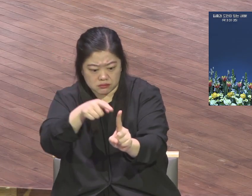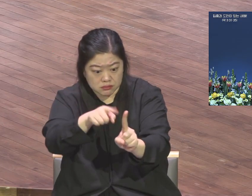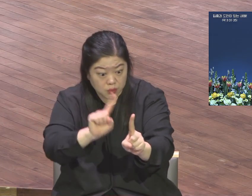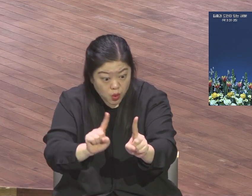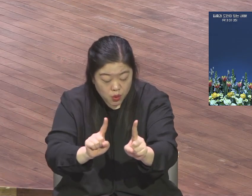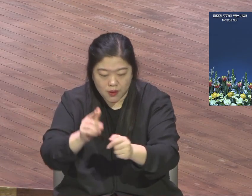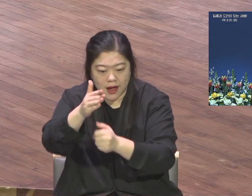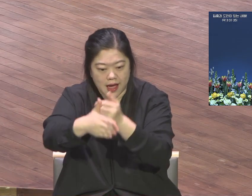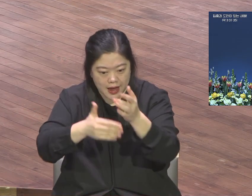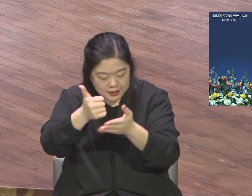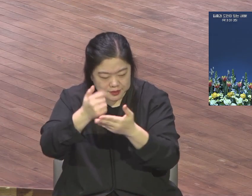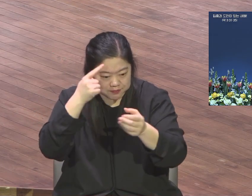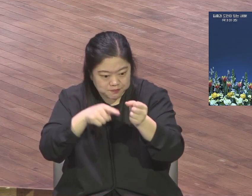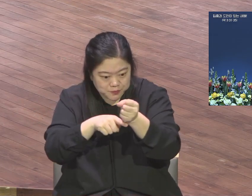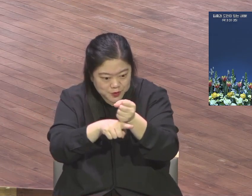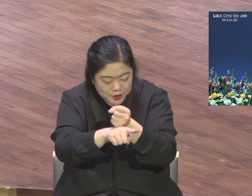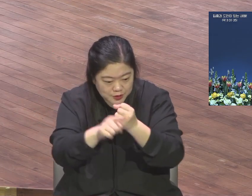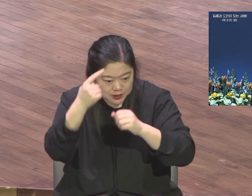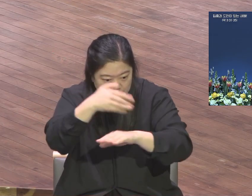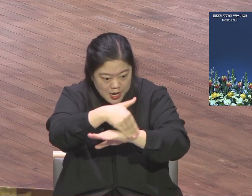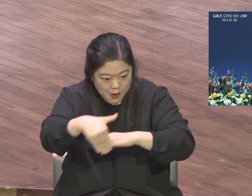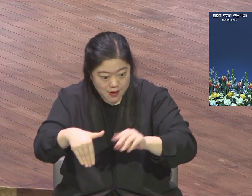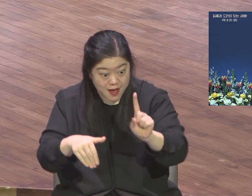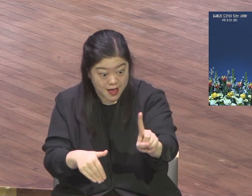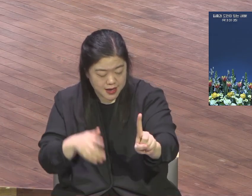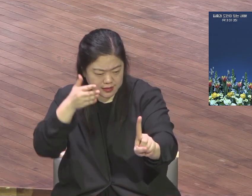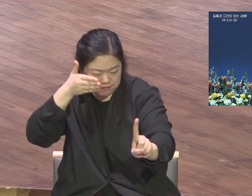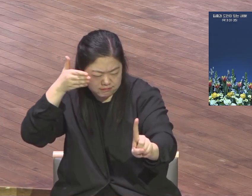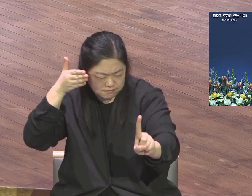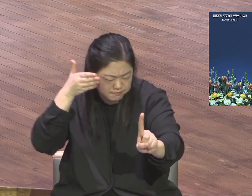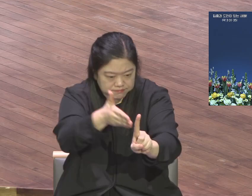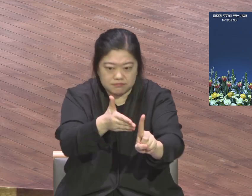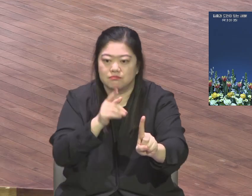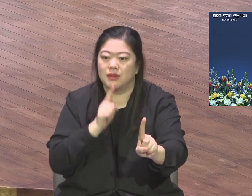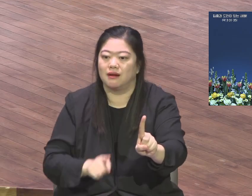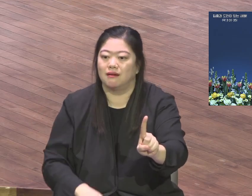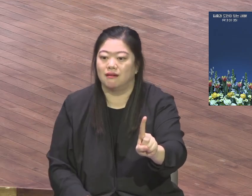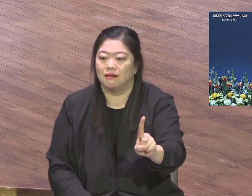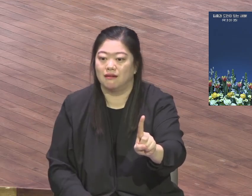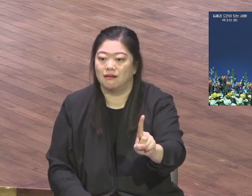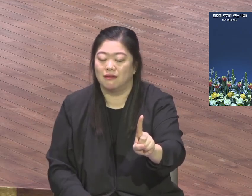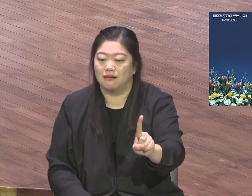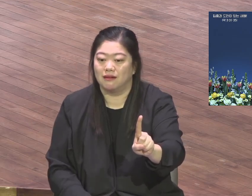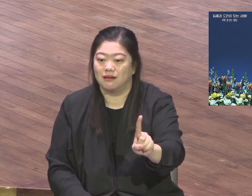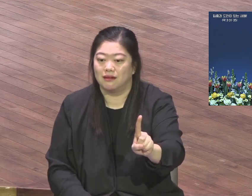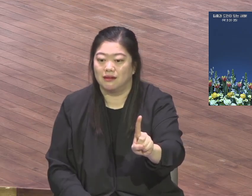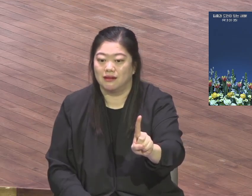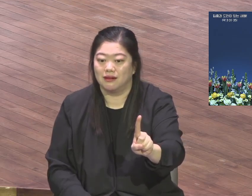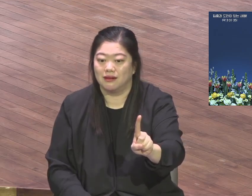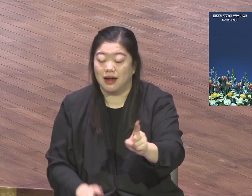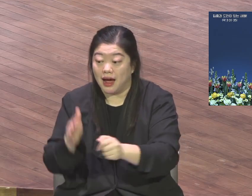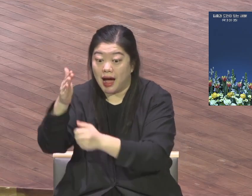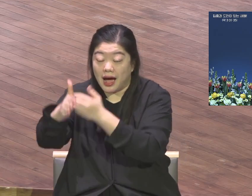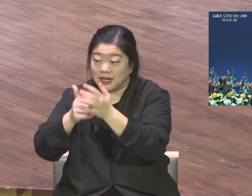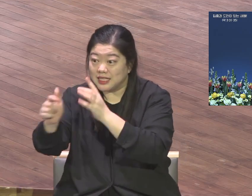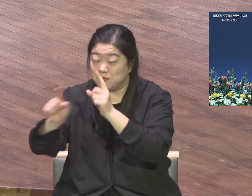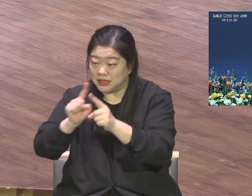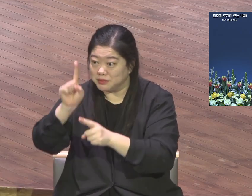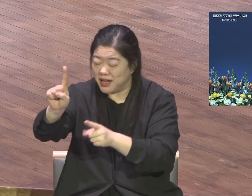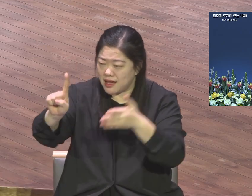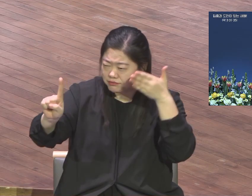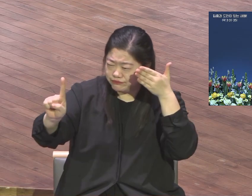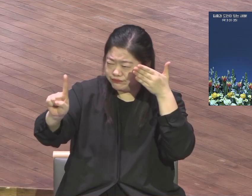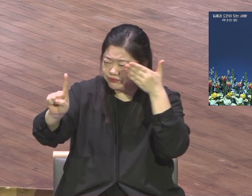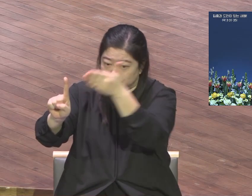계획 속에 완전 올인한다. 하나님의 뜻, 하나님 말씀, 그게 한 곳이에요.